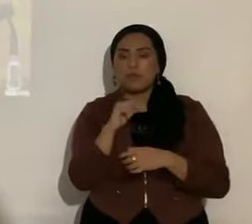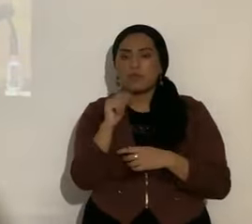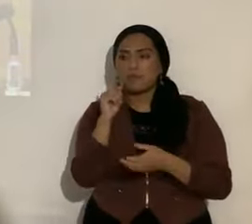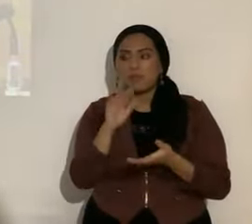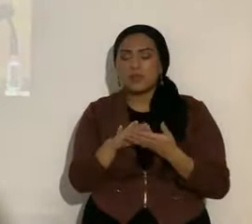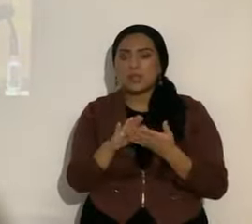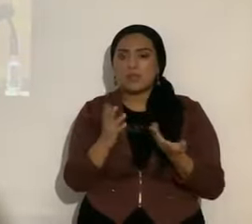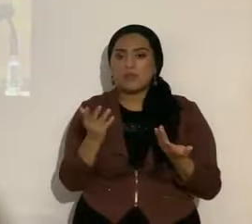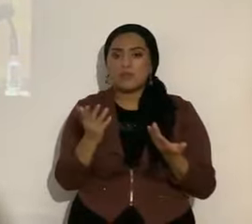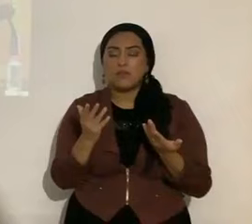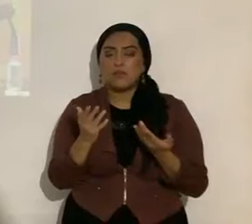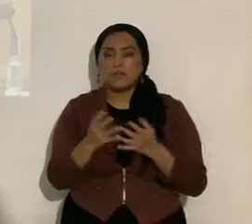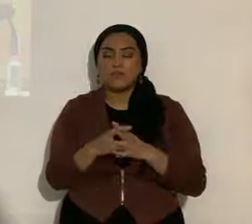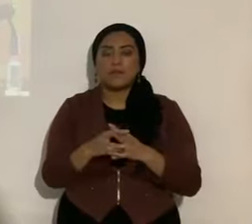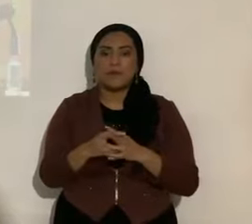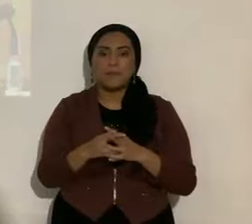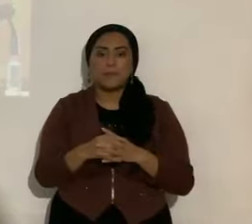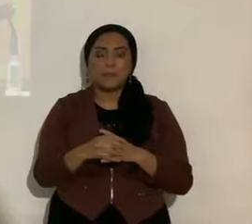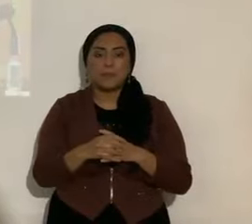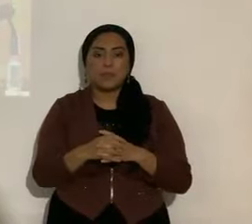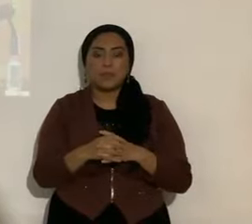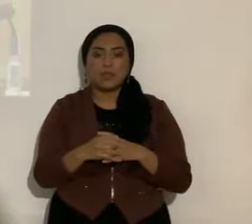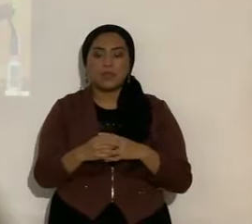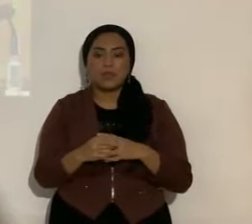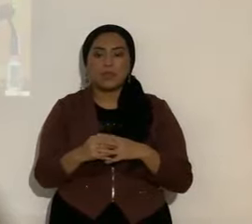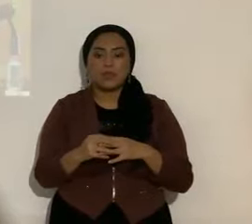creerías más que es la segunda bestia?